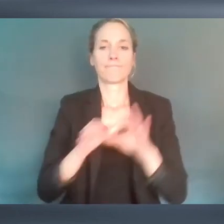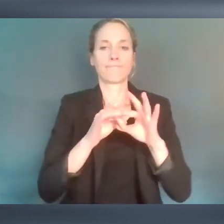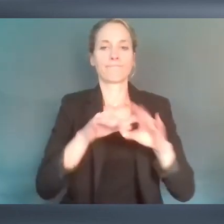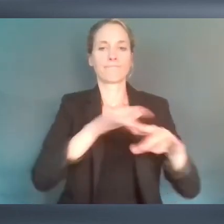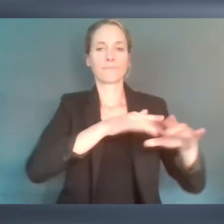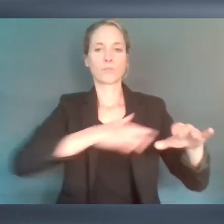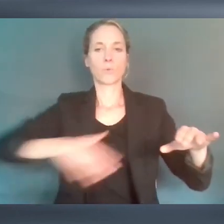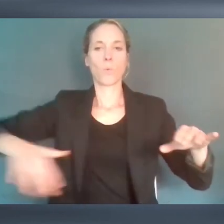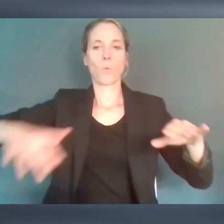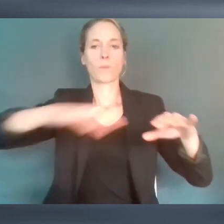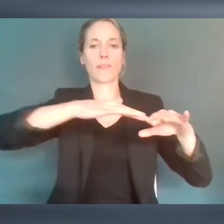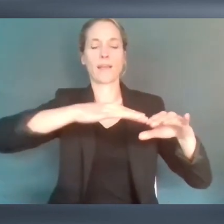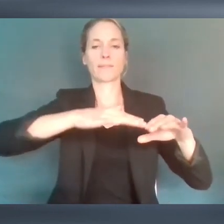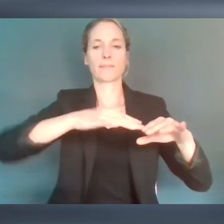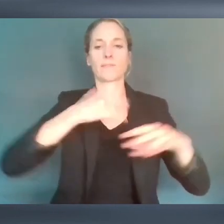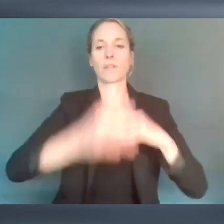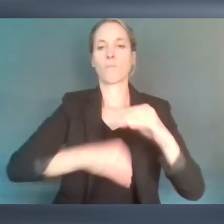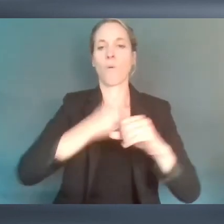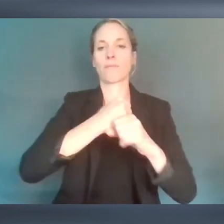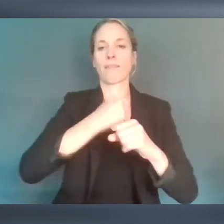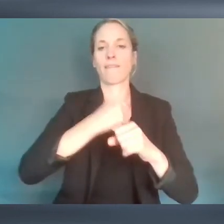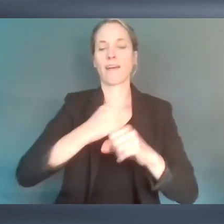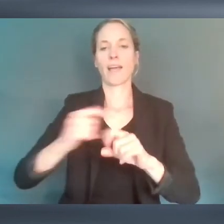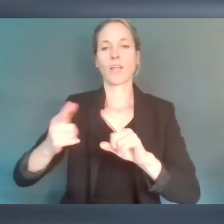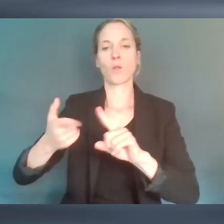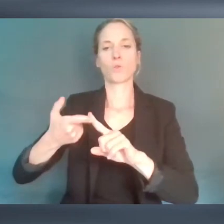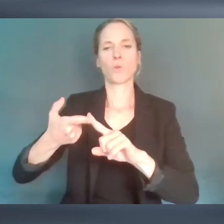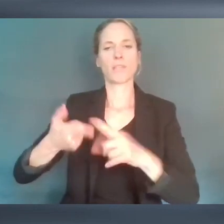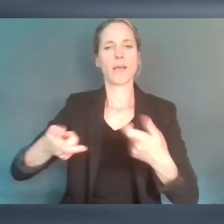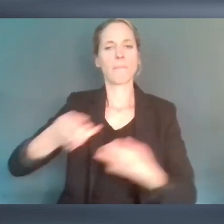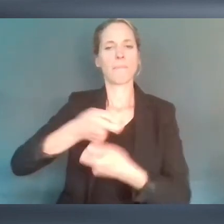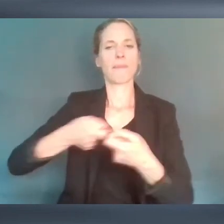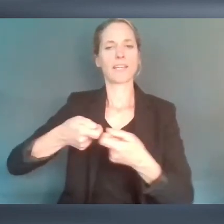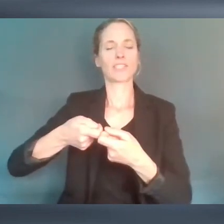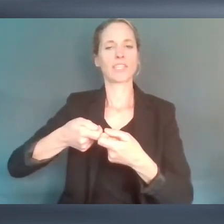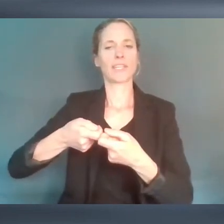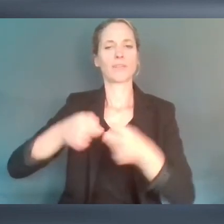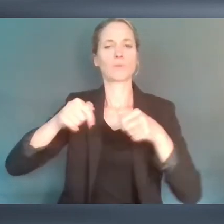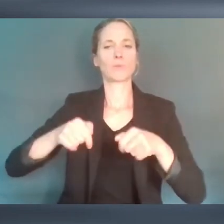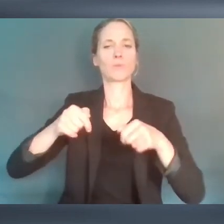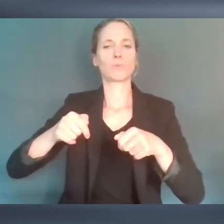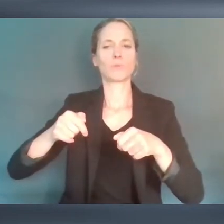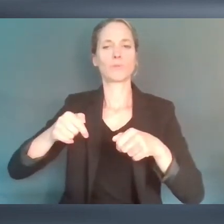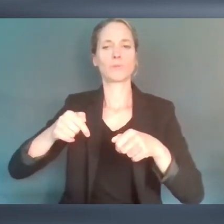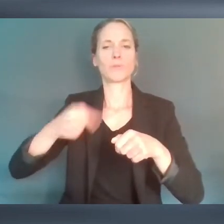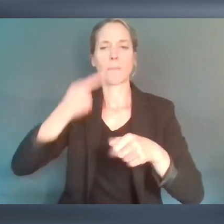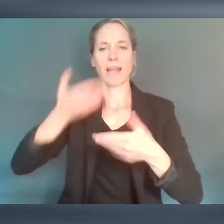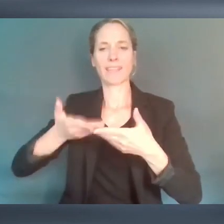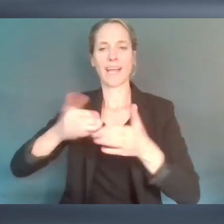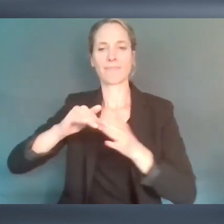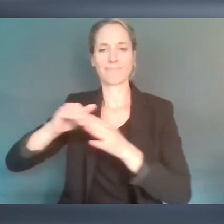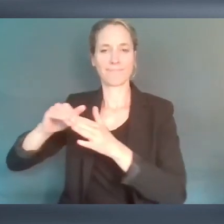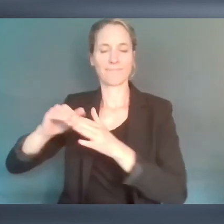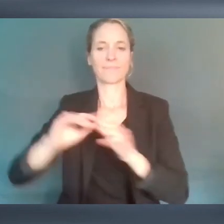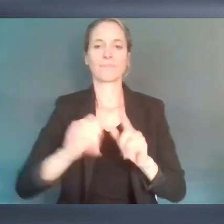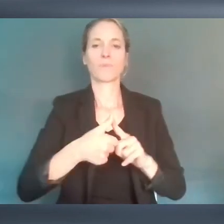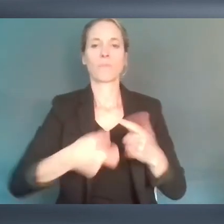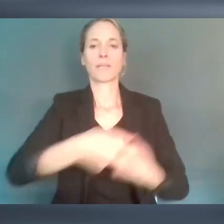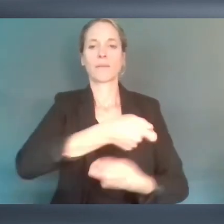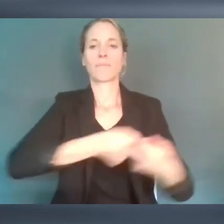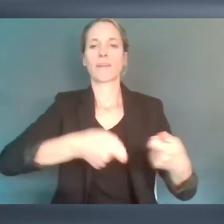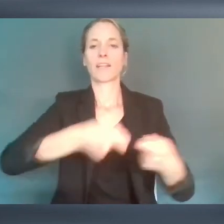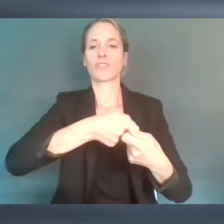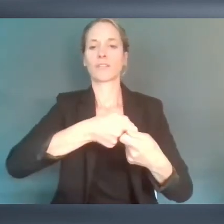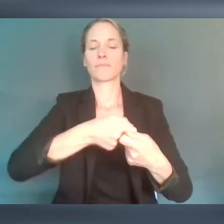marché, ce n'est pas celui qui nous intéresse aujourd'hui, mais le premier marché du travail. où il y a des employeurs, des organisations qui